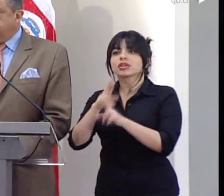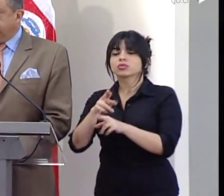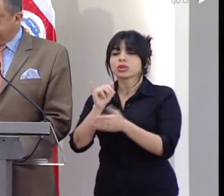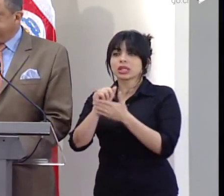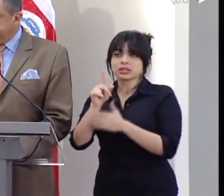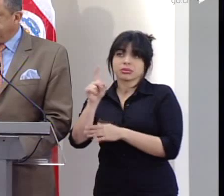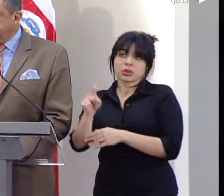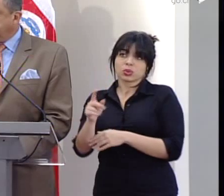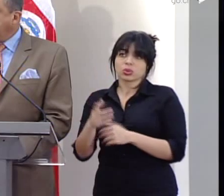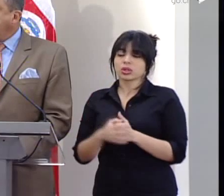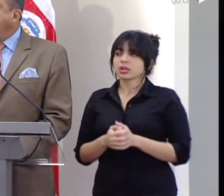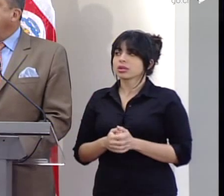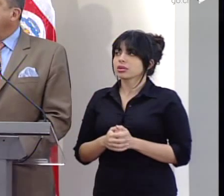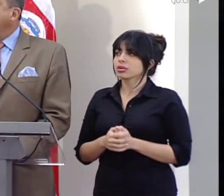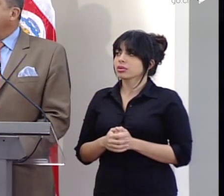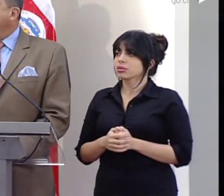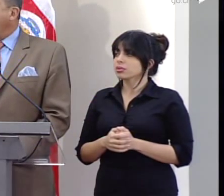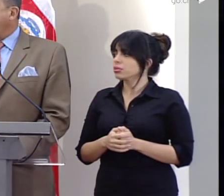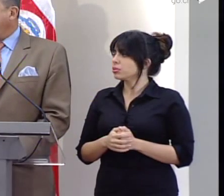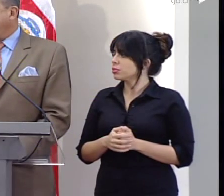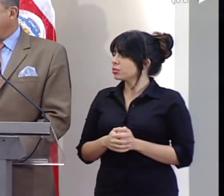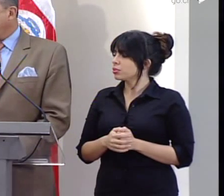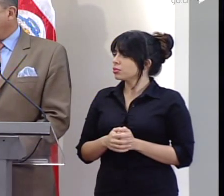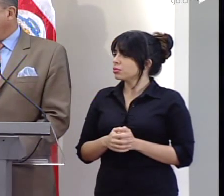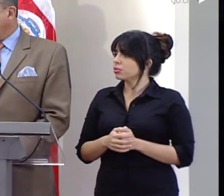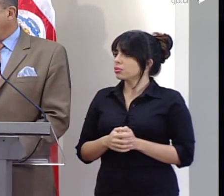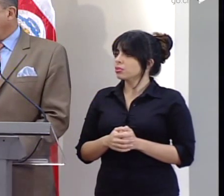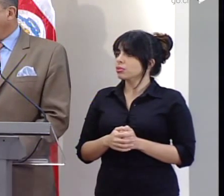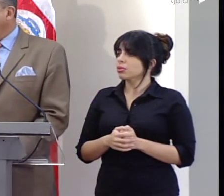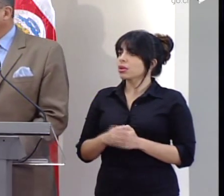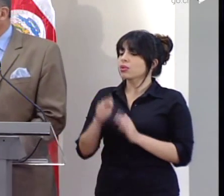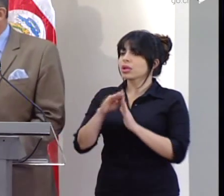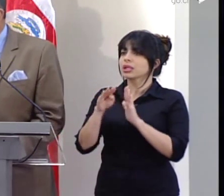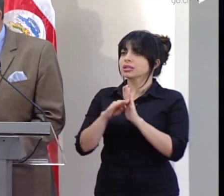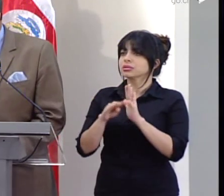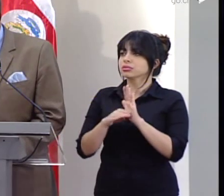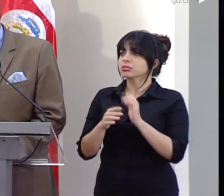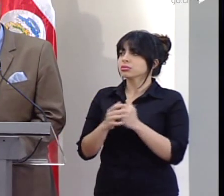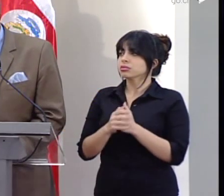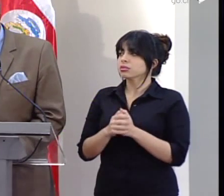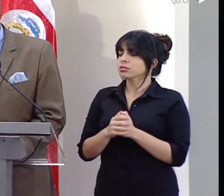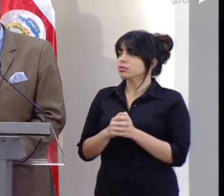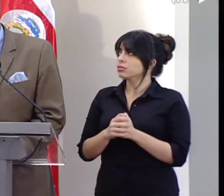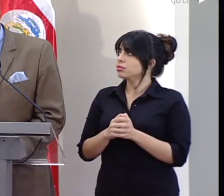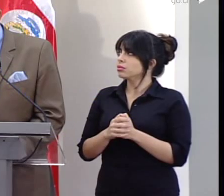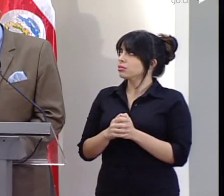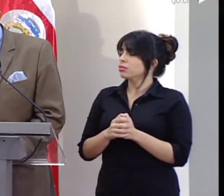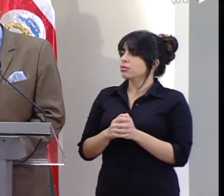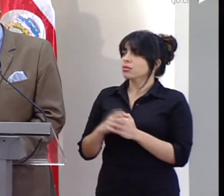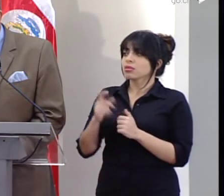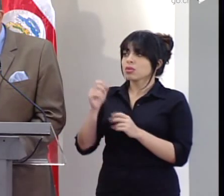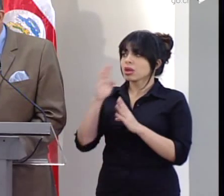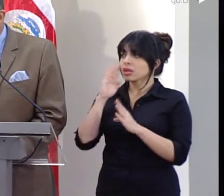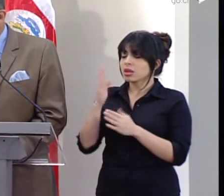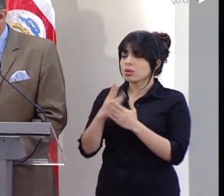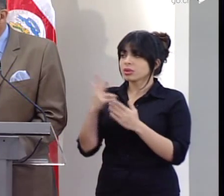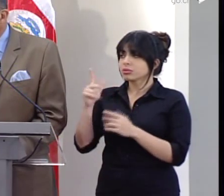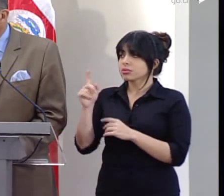esa pregunta. Perdón, Emanuel, hay una lista de preguntas. Jessica, si no atendí alguna de sus 3